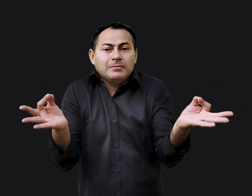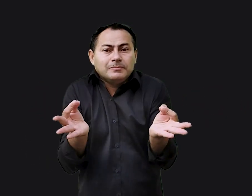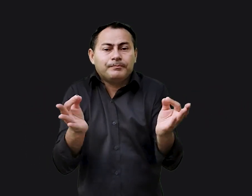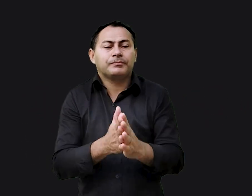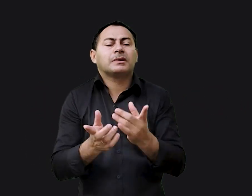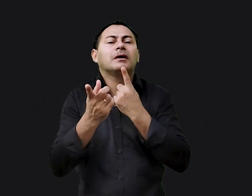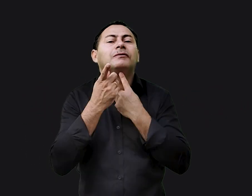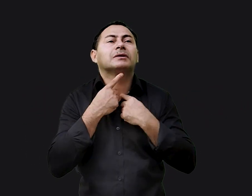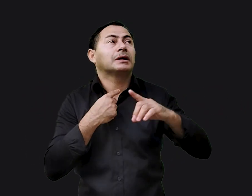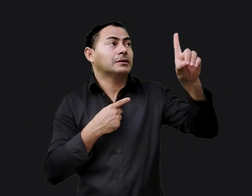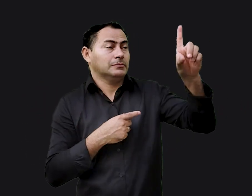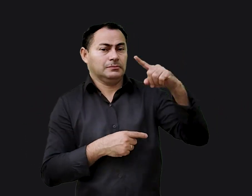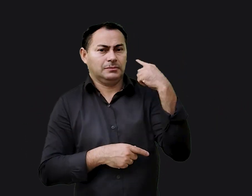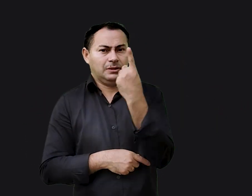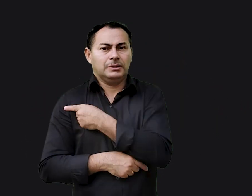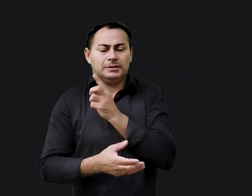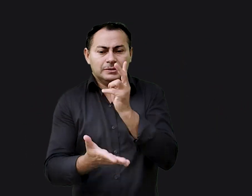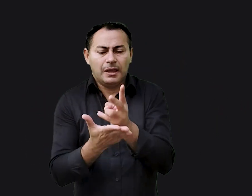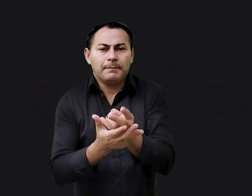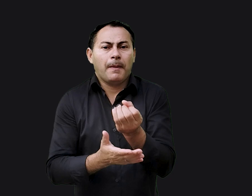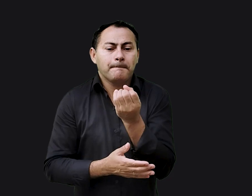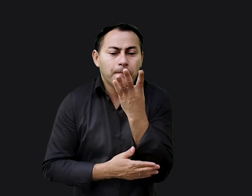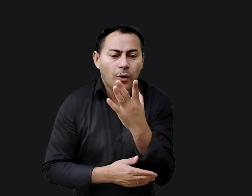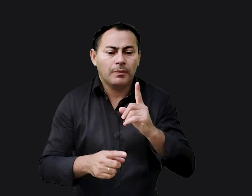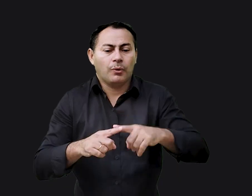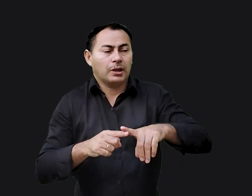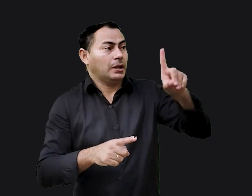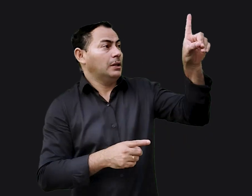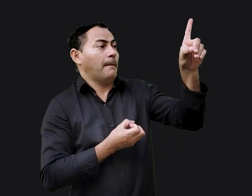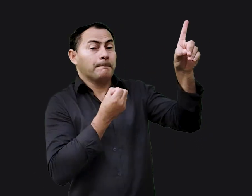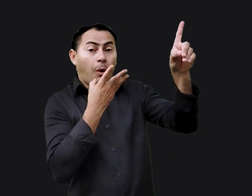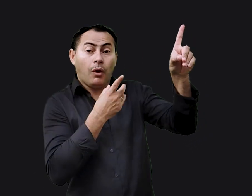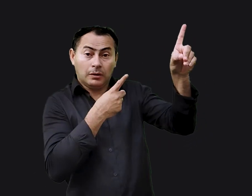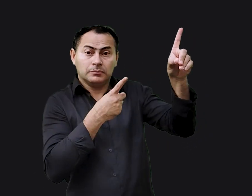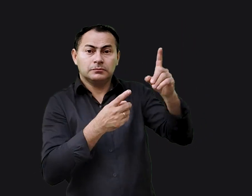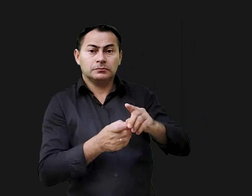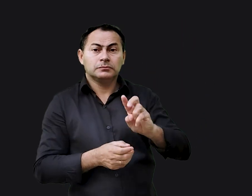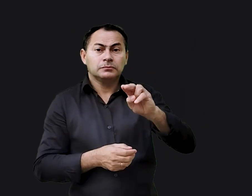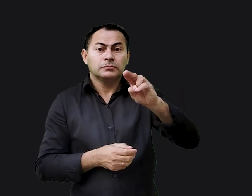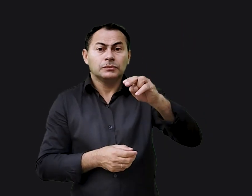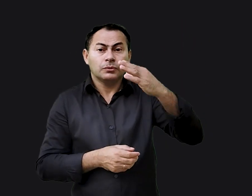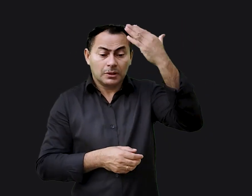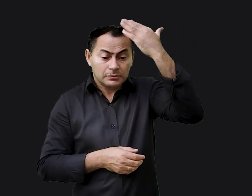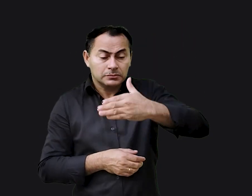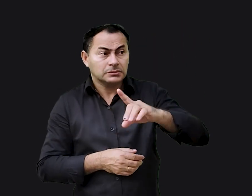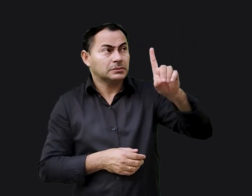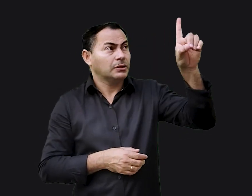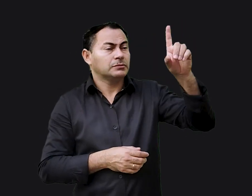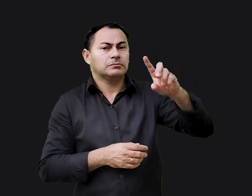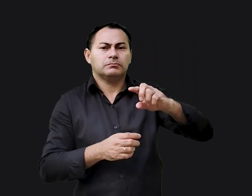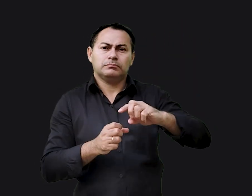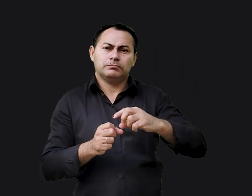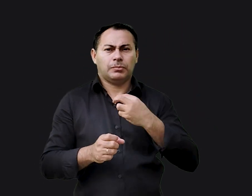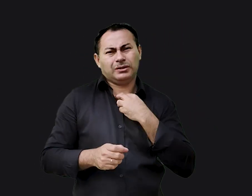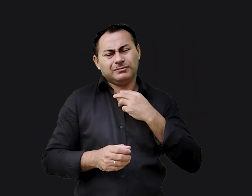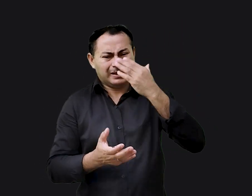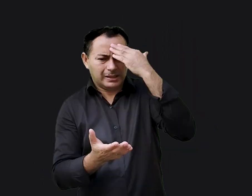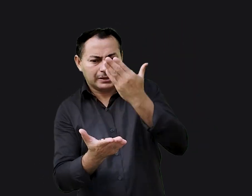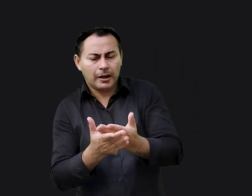e perfeita a vontade de Deus para nós é sempre boa porque ele é bom se ainda não entramos na presença de Deus podemos não acreditar nisso